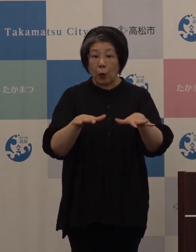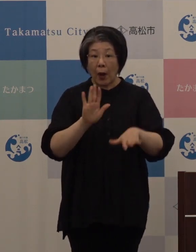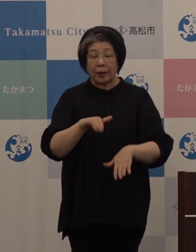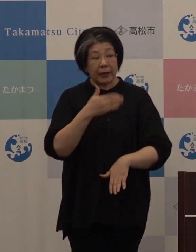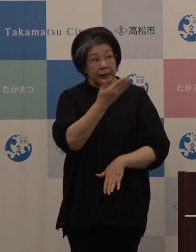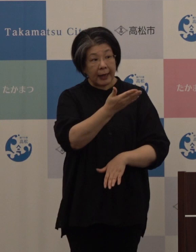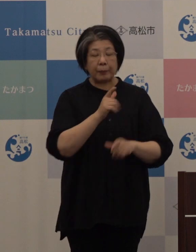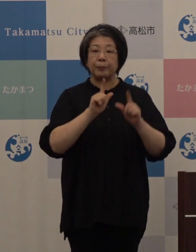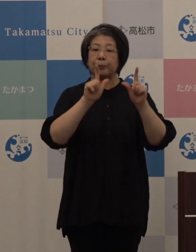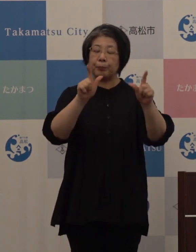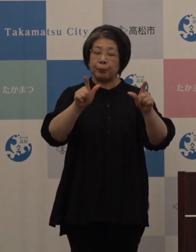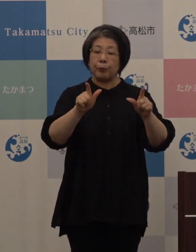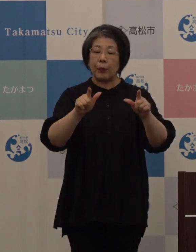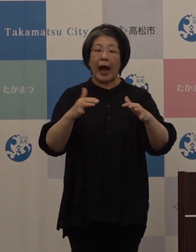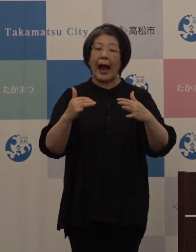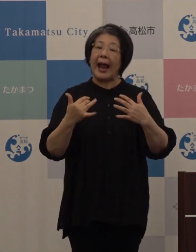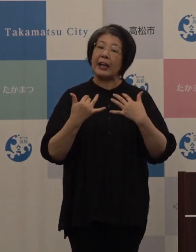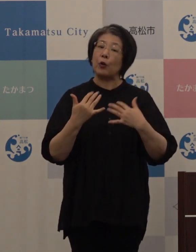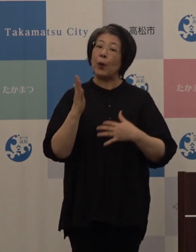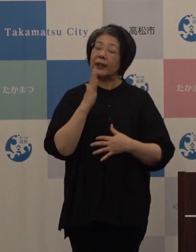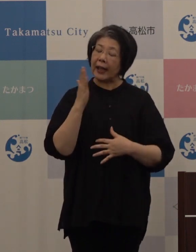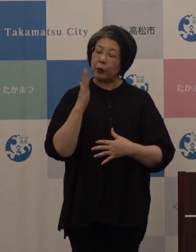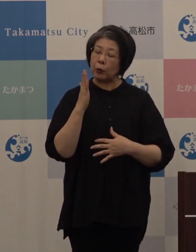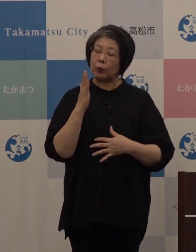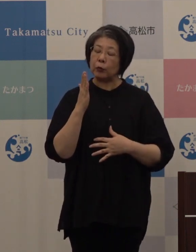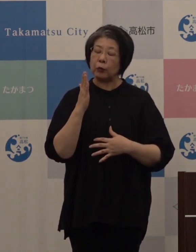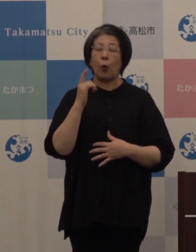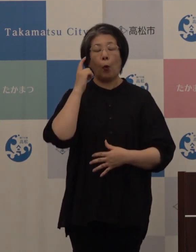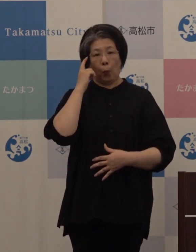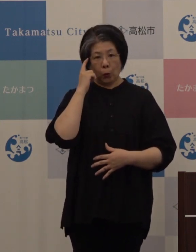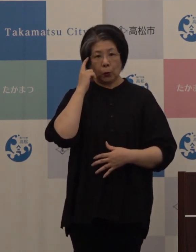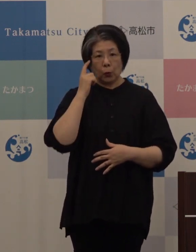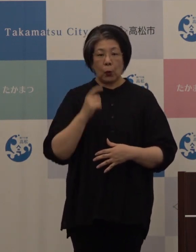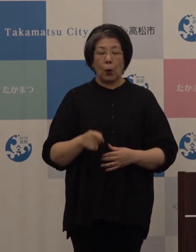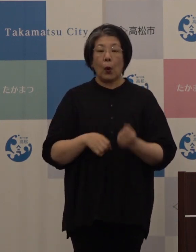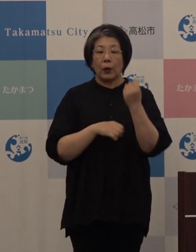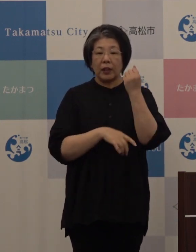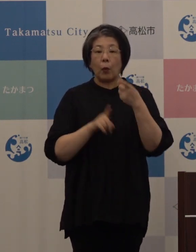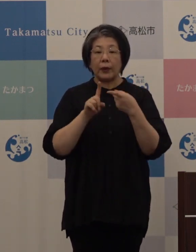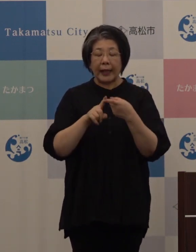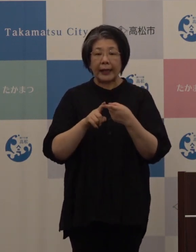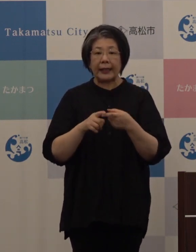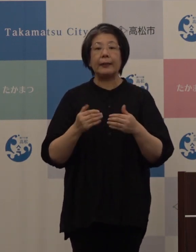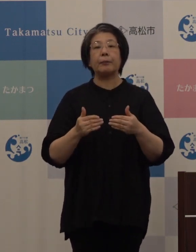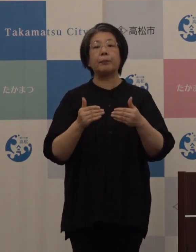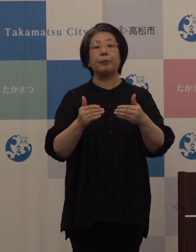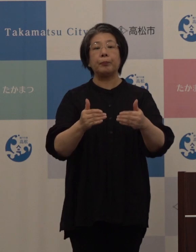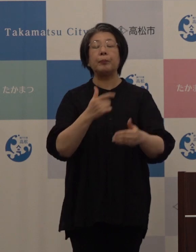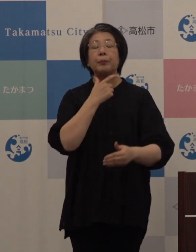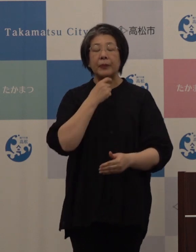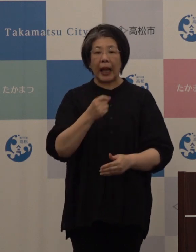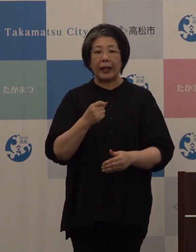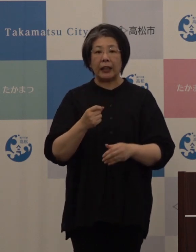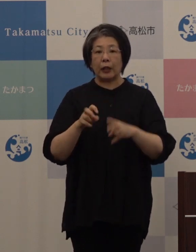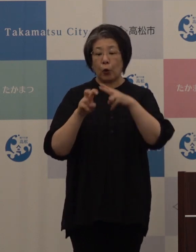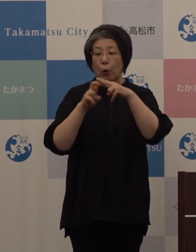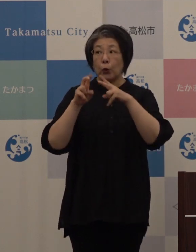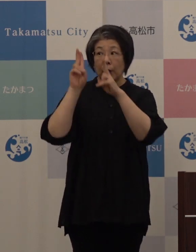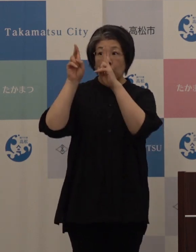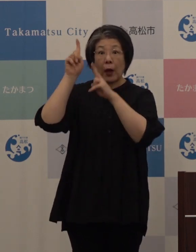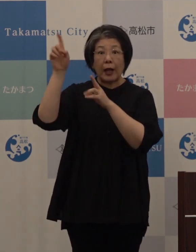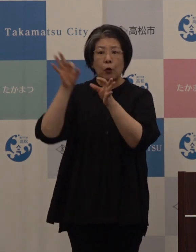ましては基本的に進めてまいりたいというふうに思っておりますが、先ほど言いましたように琴電自体の経営状況等もございます